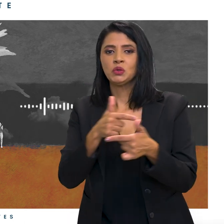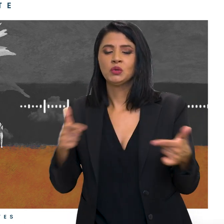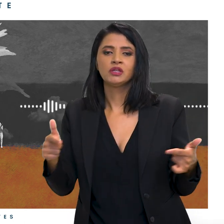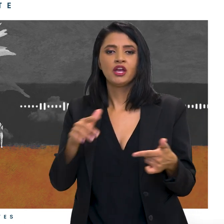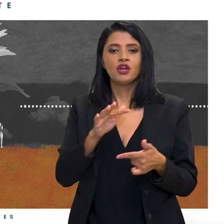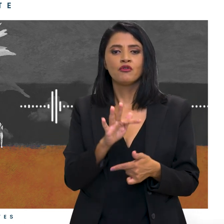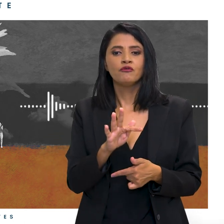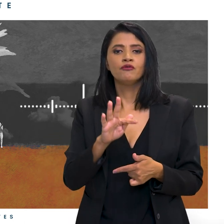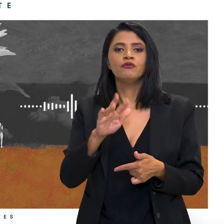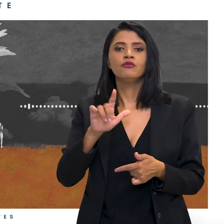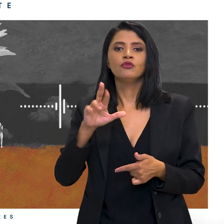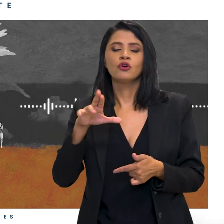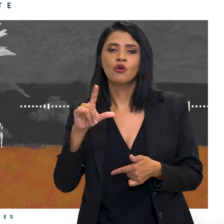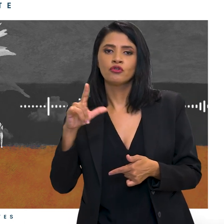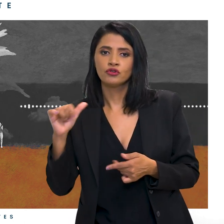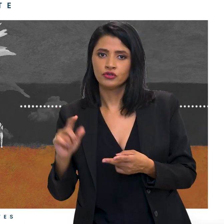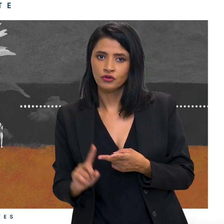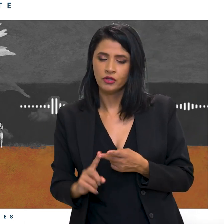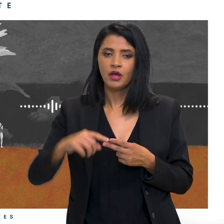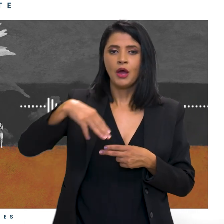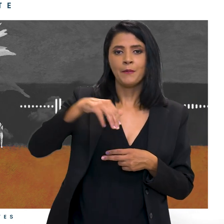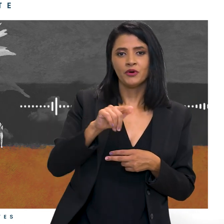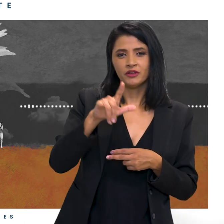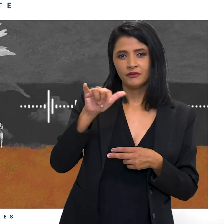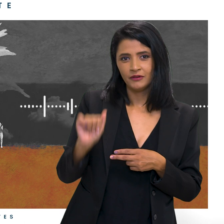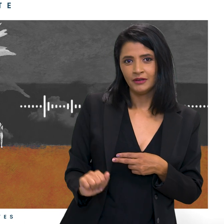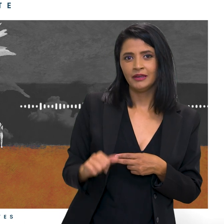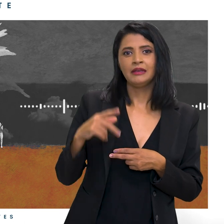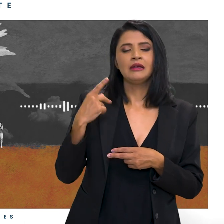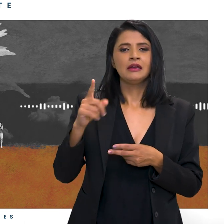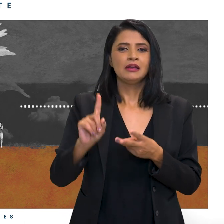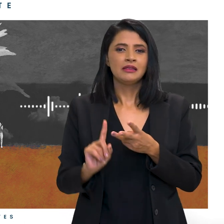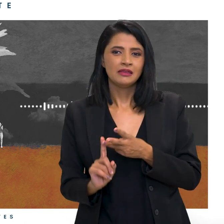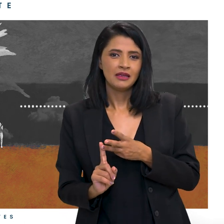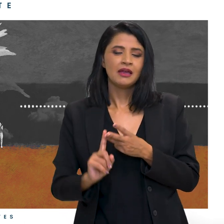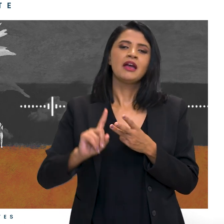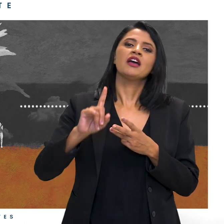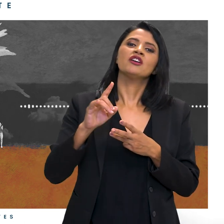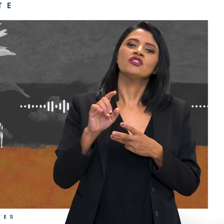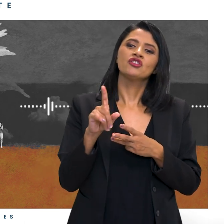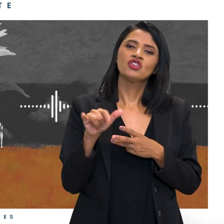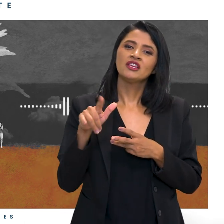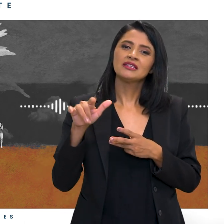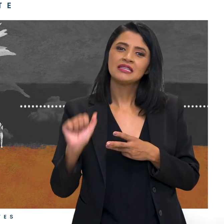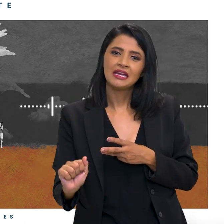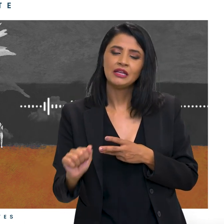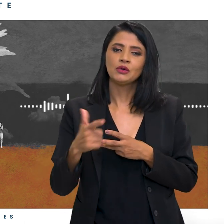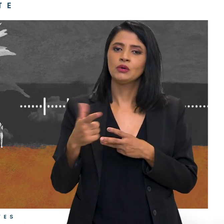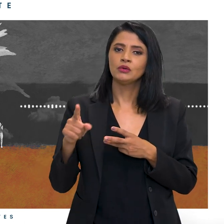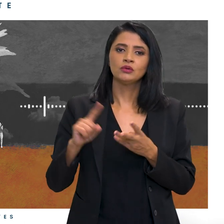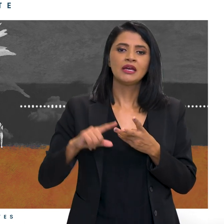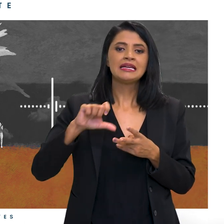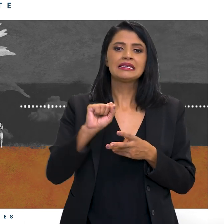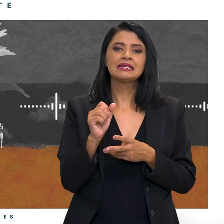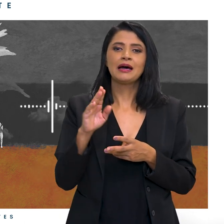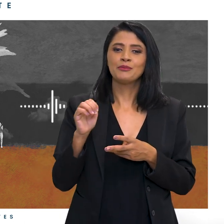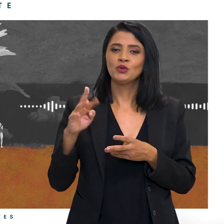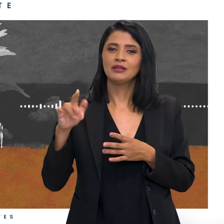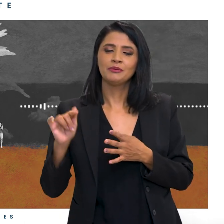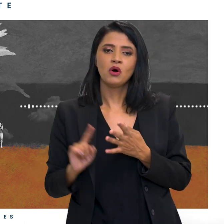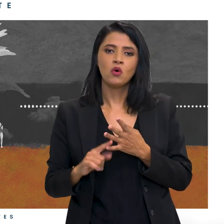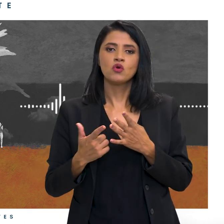que se encontra sem a fludrocortisona, falta modafinilina para os narcolépticos, os miastênicos estão sem